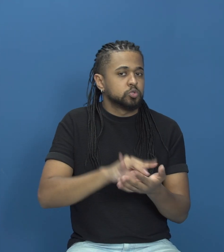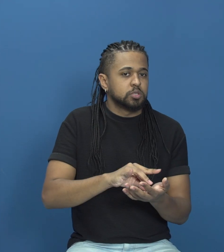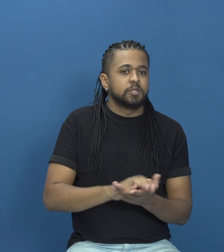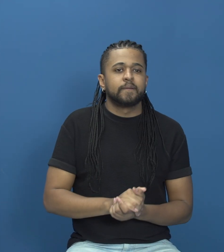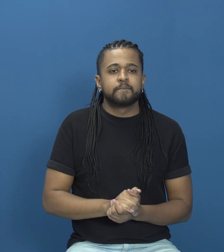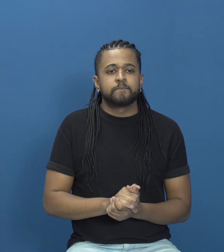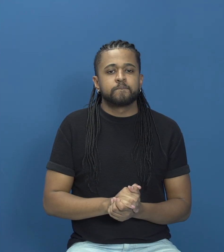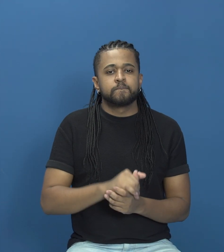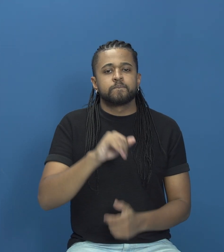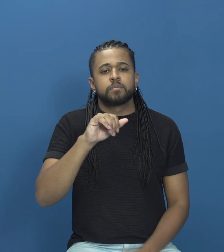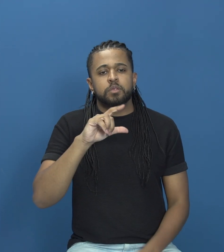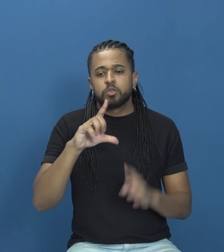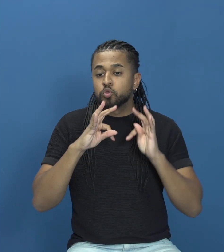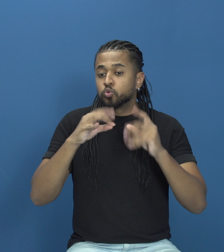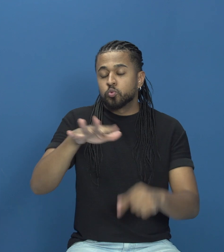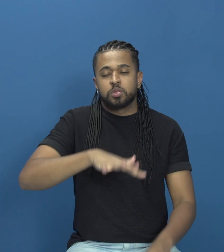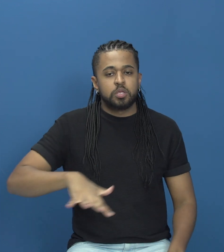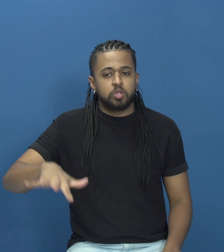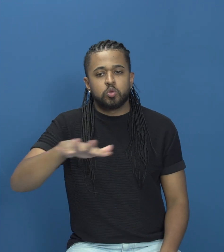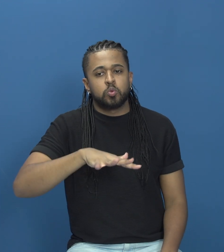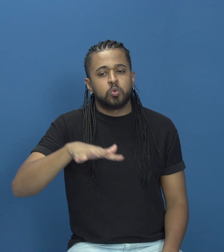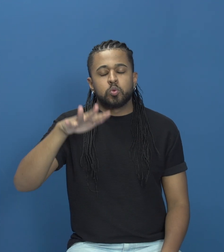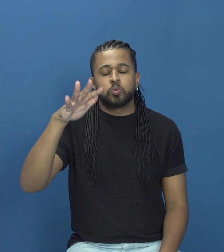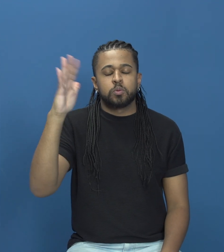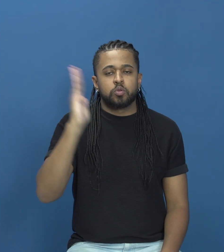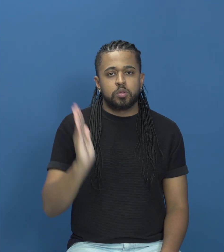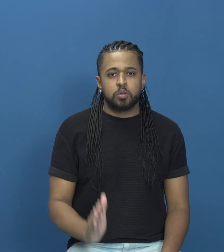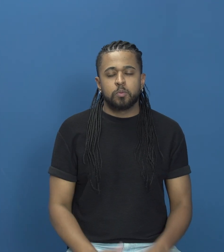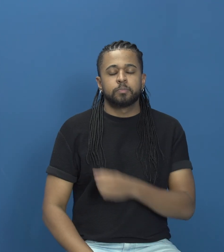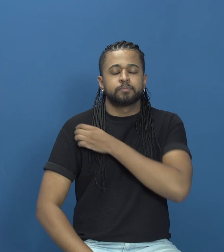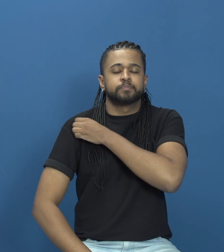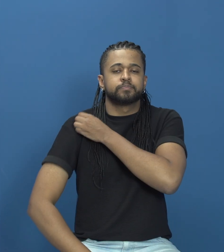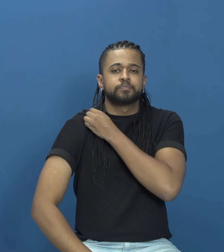originais, válidos em todo o território nacional.